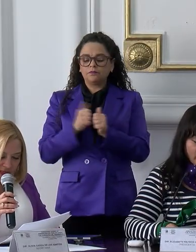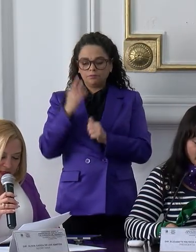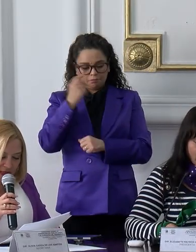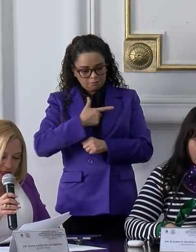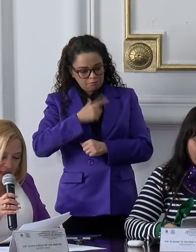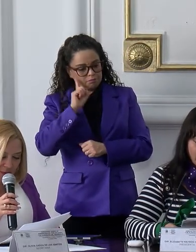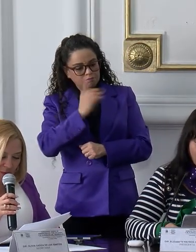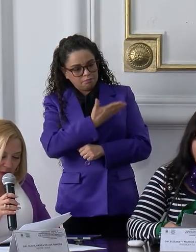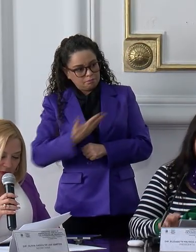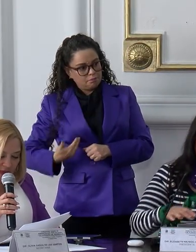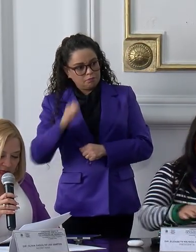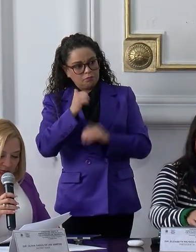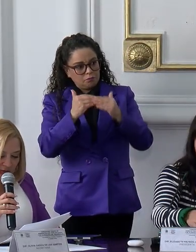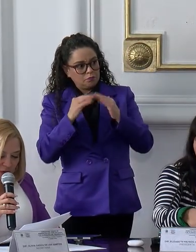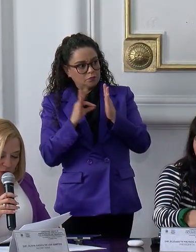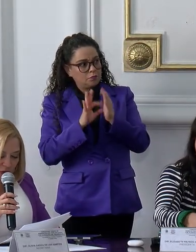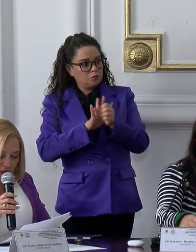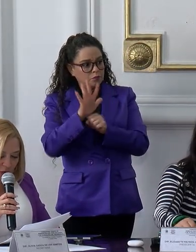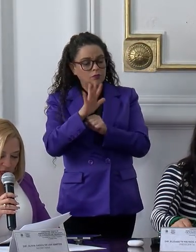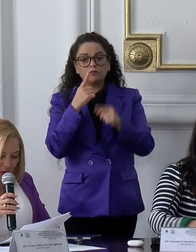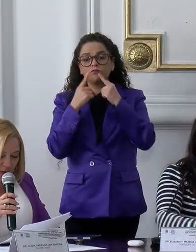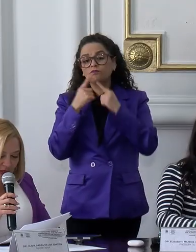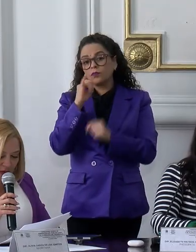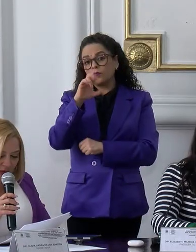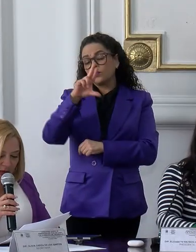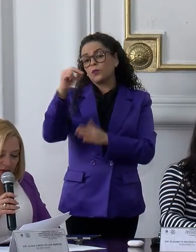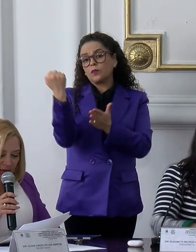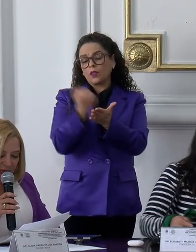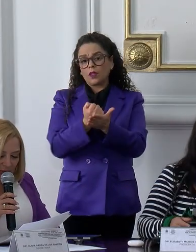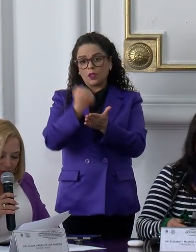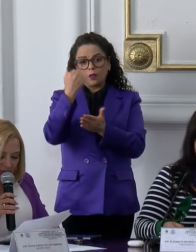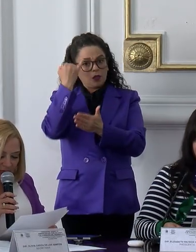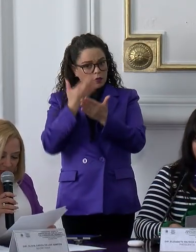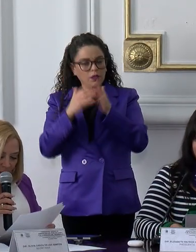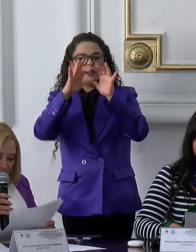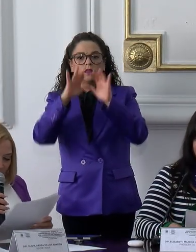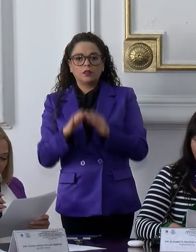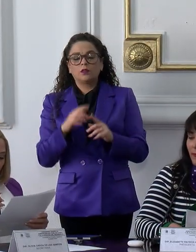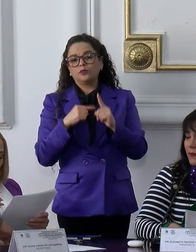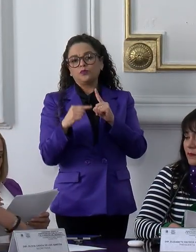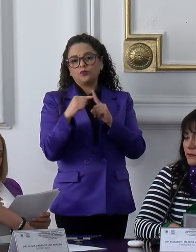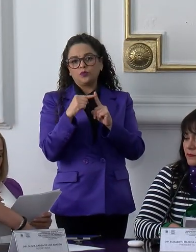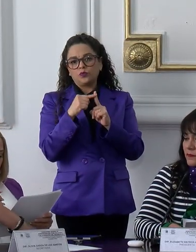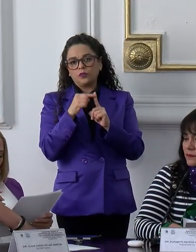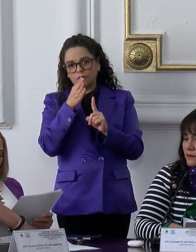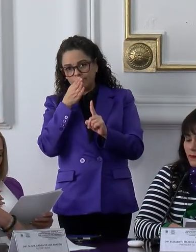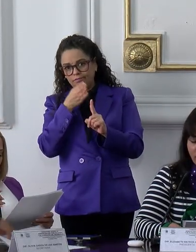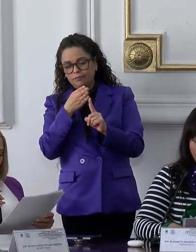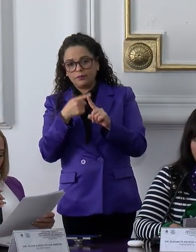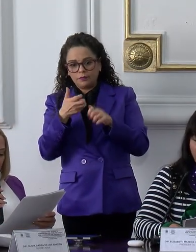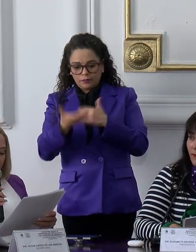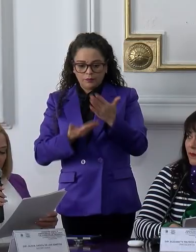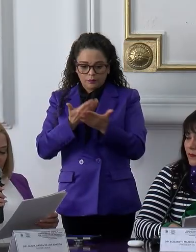diputada Presidenta. El siguiente punto del orden del día es la discusión y, en su caso, aprobación del dictamen en sentido positivo que presentan las